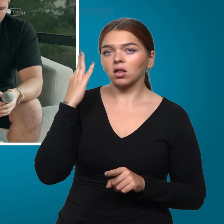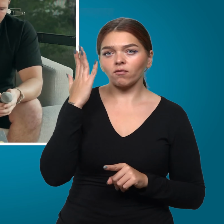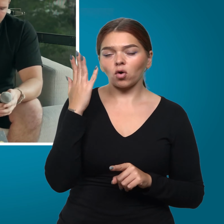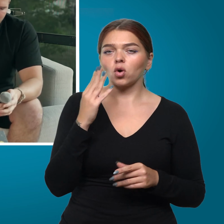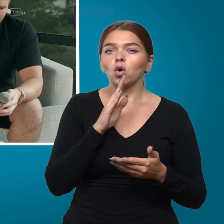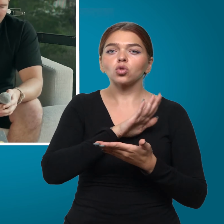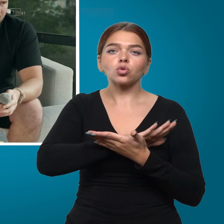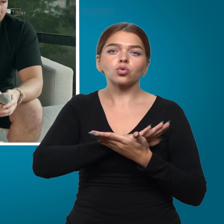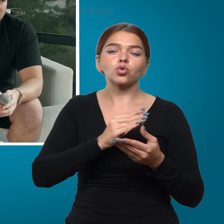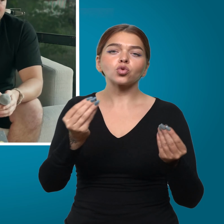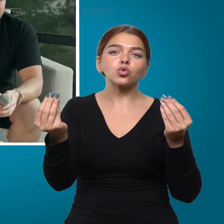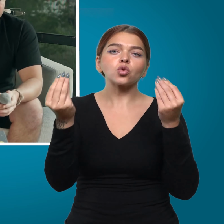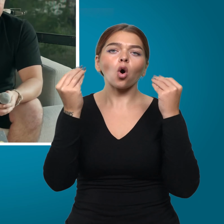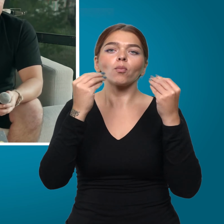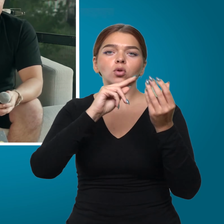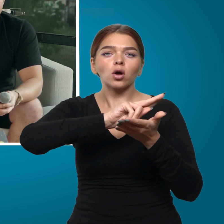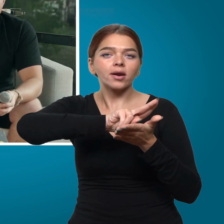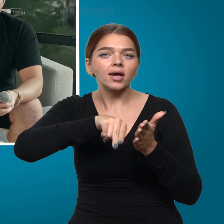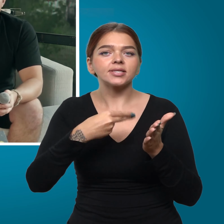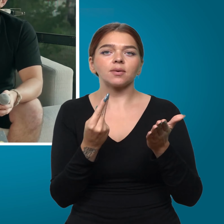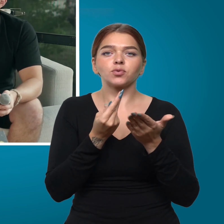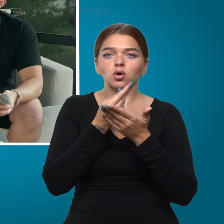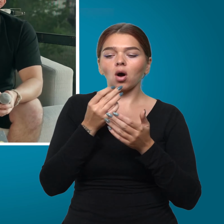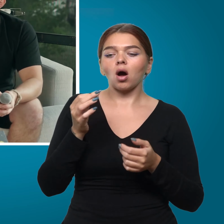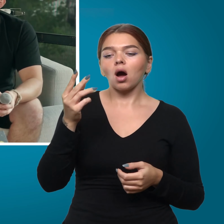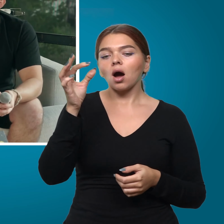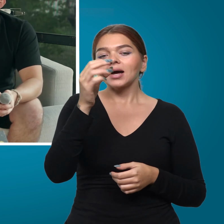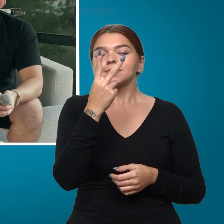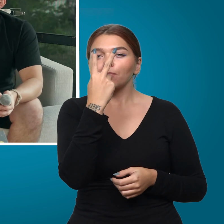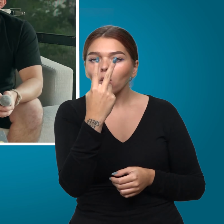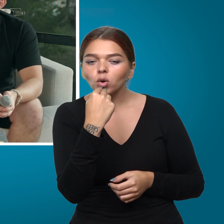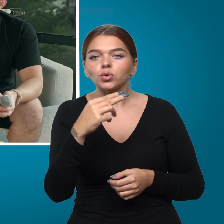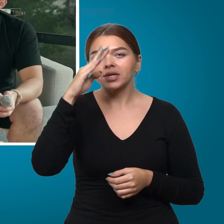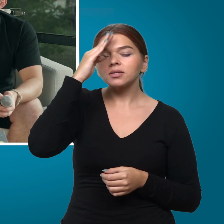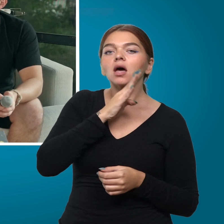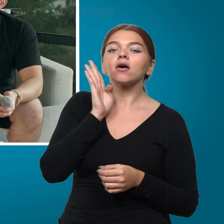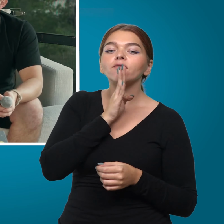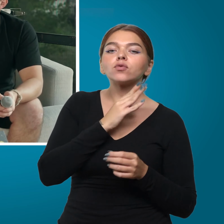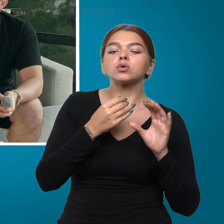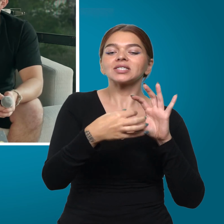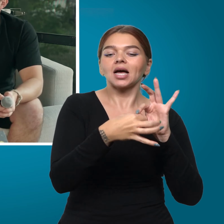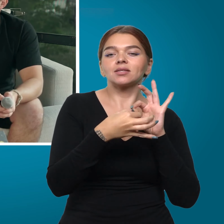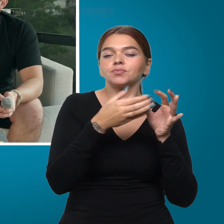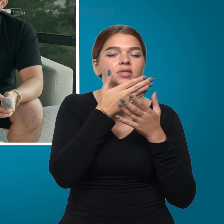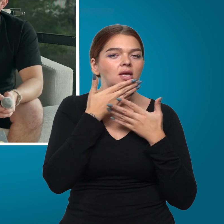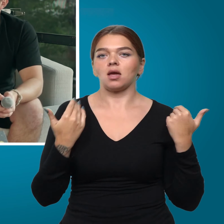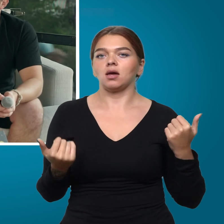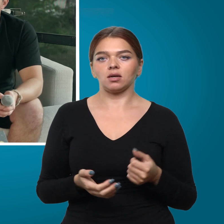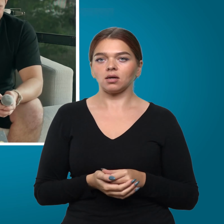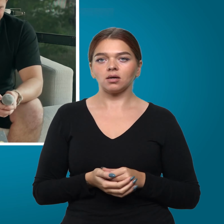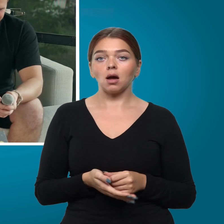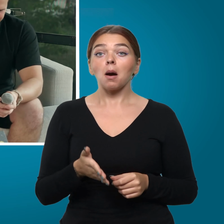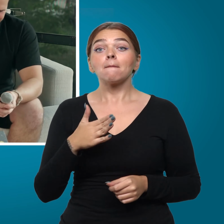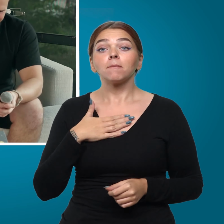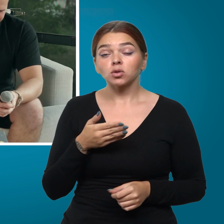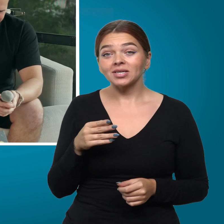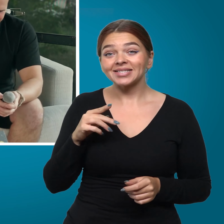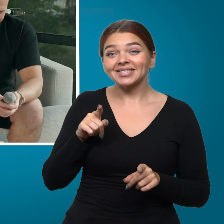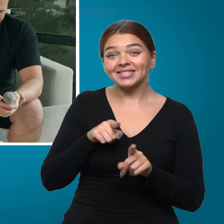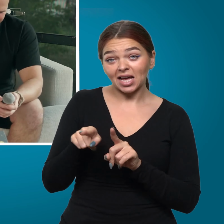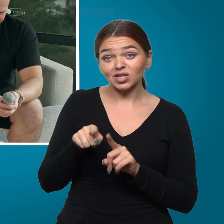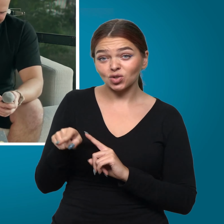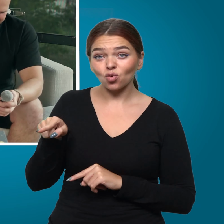recepto puikiems tėvų ir paauglių santykiams, nes mano sesuo, kad ir kaip jinai geriau